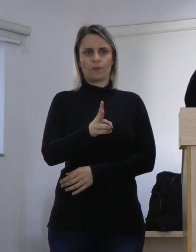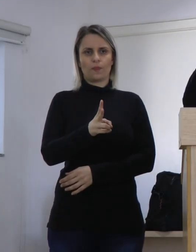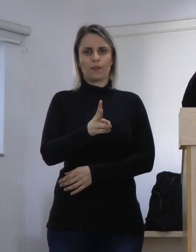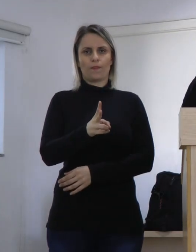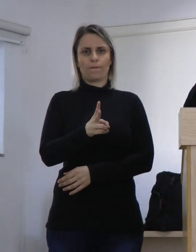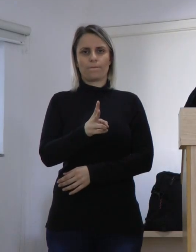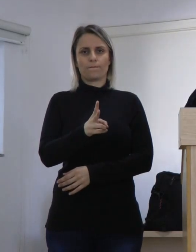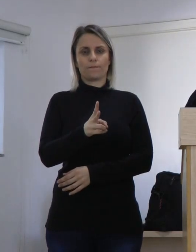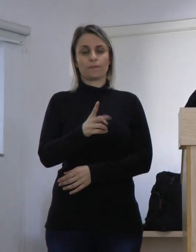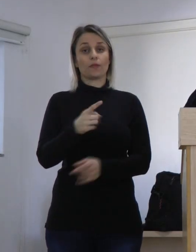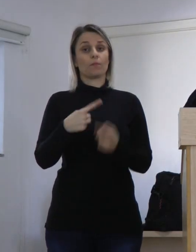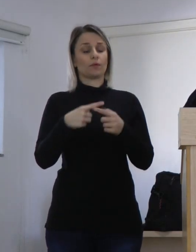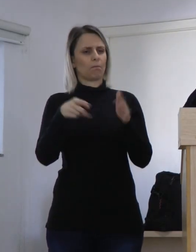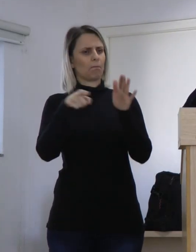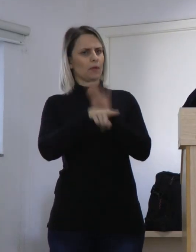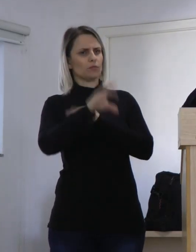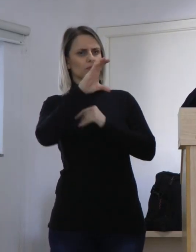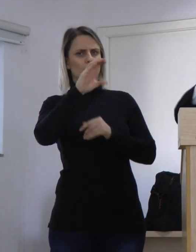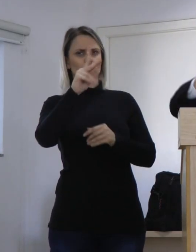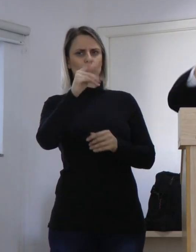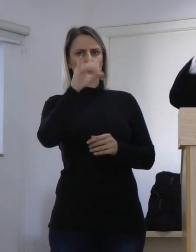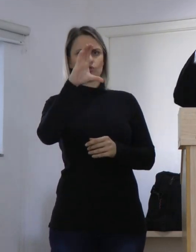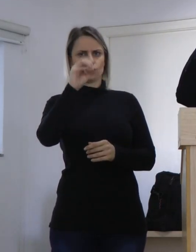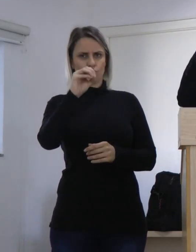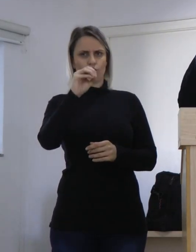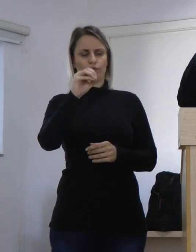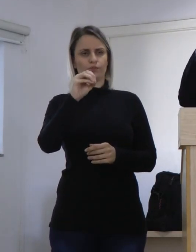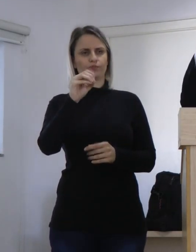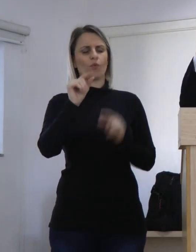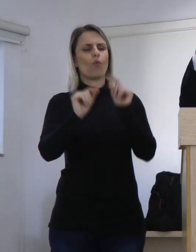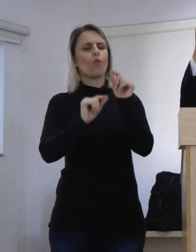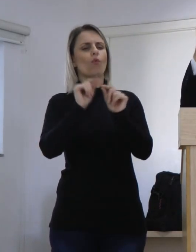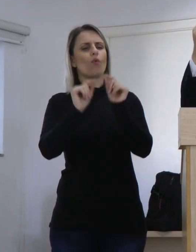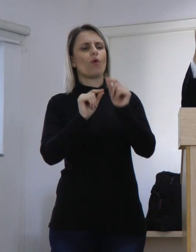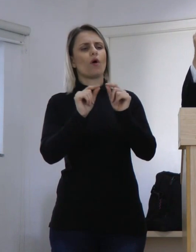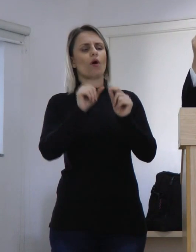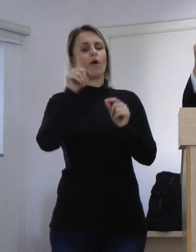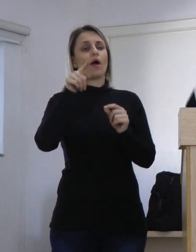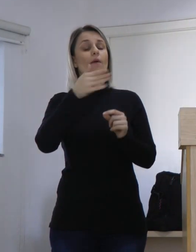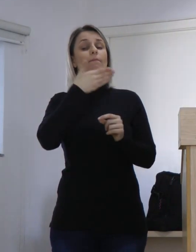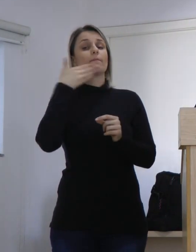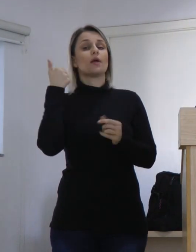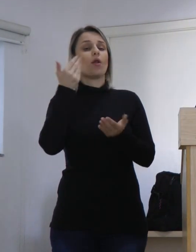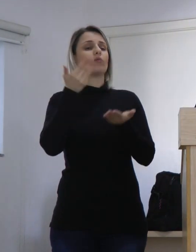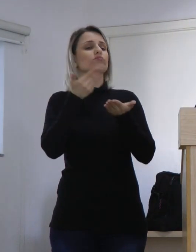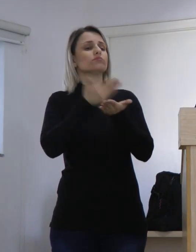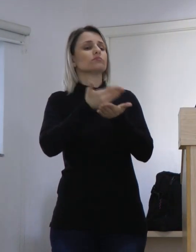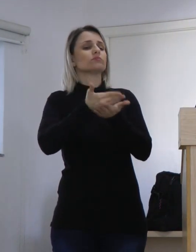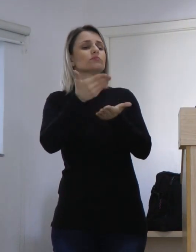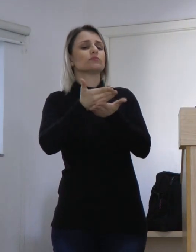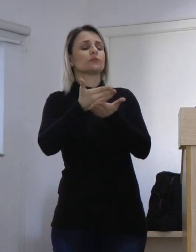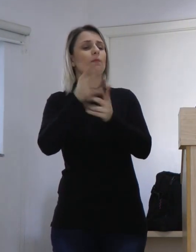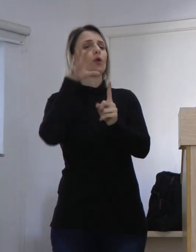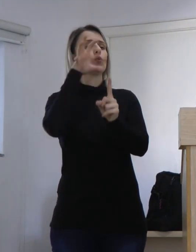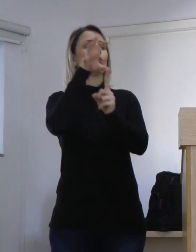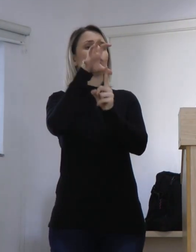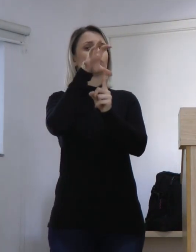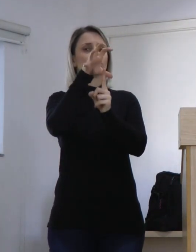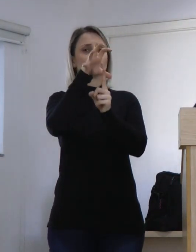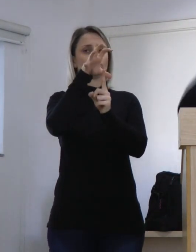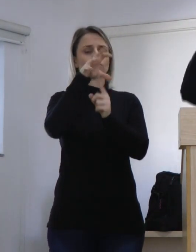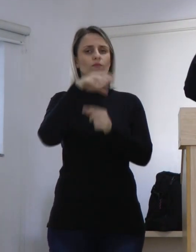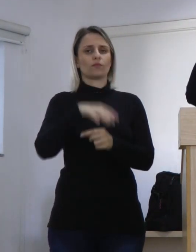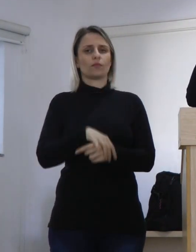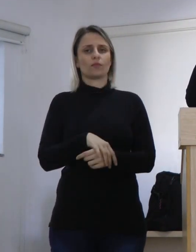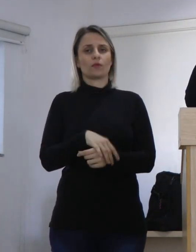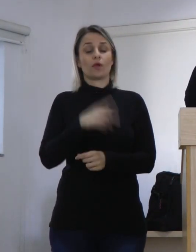Perguntaram a Chico Xavier qual era o melhor tratamento para a obsessão espiritual. E Chico